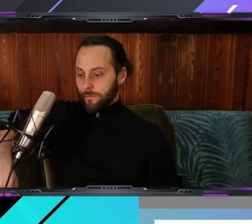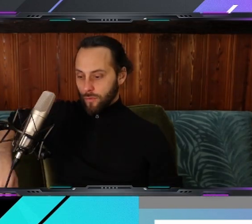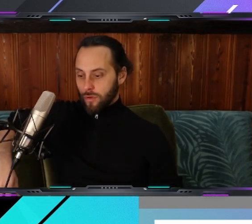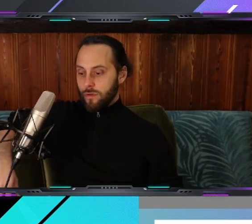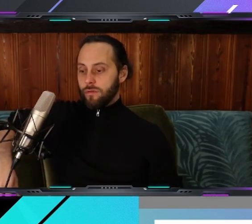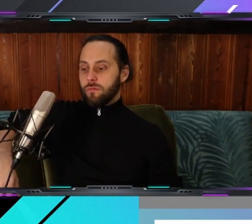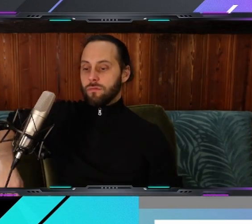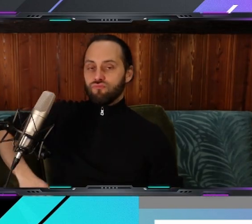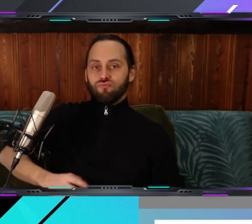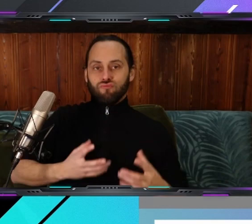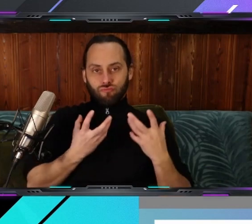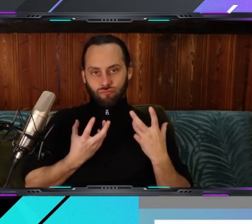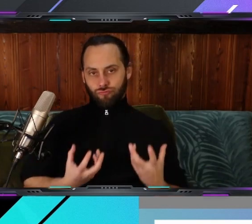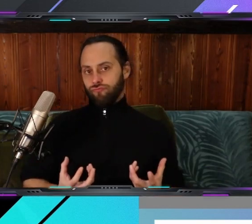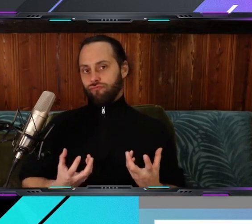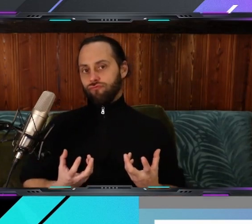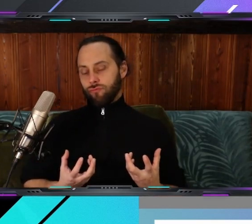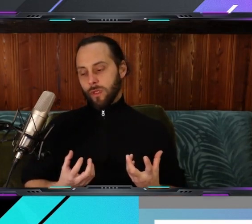Veux.